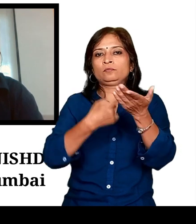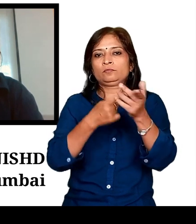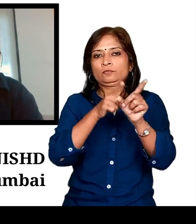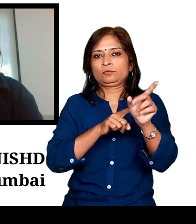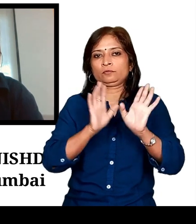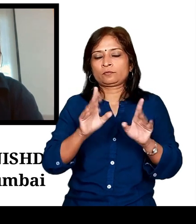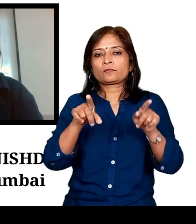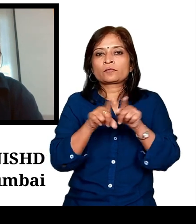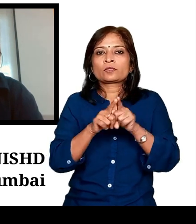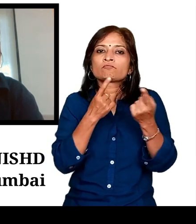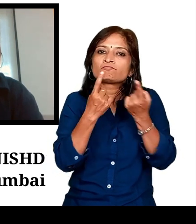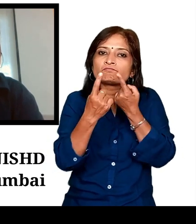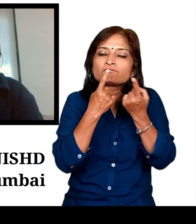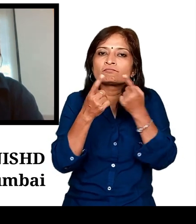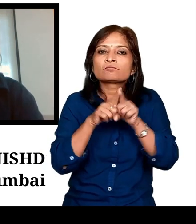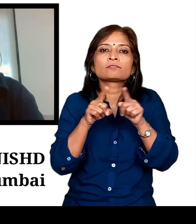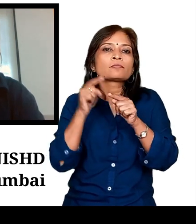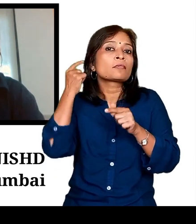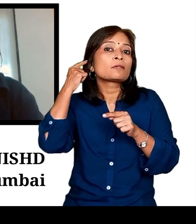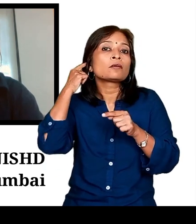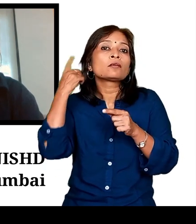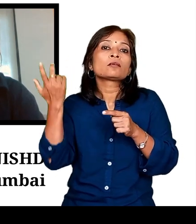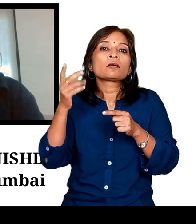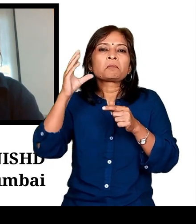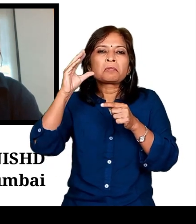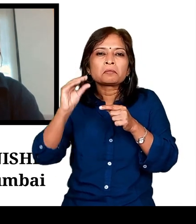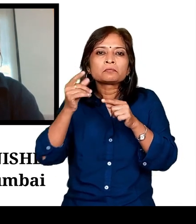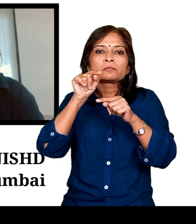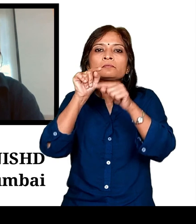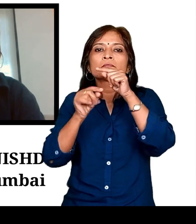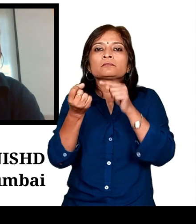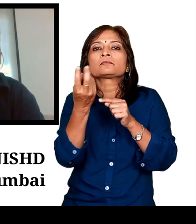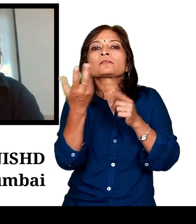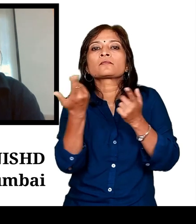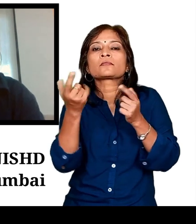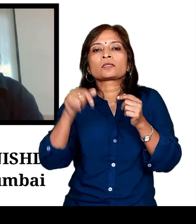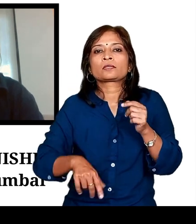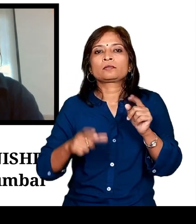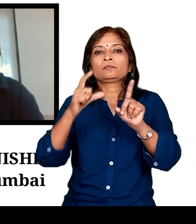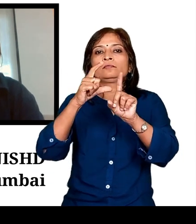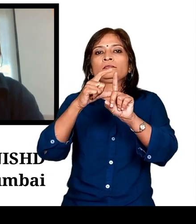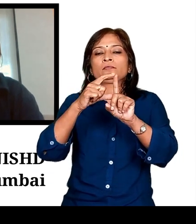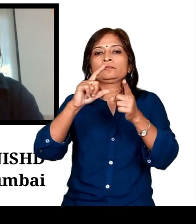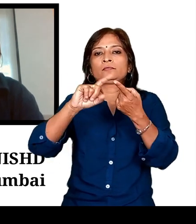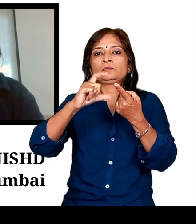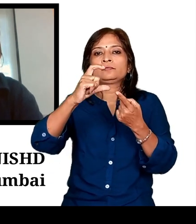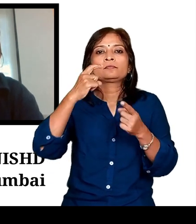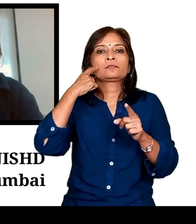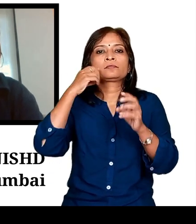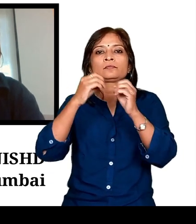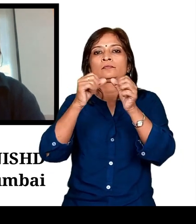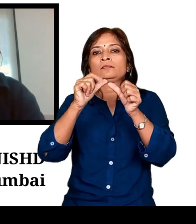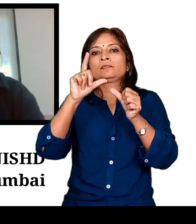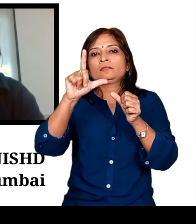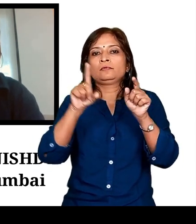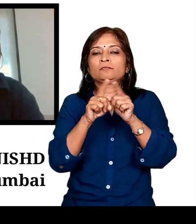सकते हैं, अंडरस्टैंड कर सकते हैं, और उससे डिग्री यूज होती है, अलग अलग प्रकार के डिग्री, जैसे कि डेसिबल में काउंट किया जाता है. तो डेसिबल